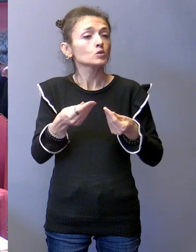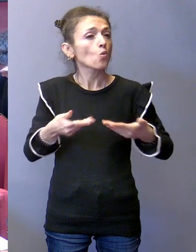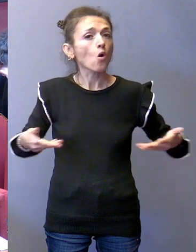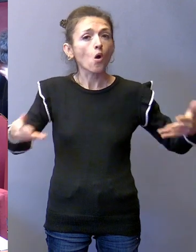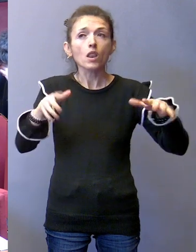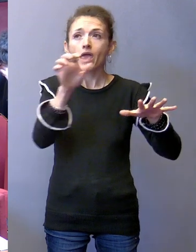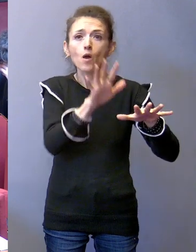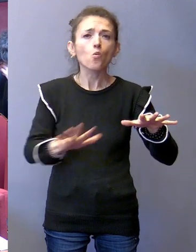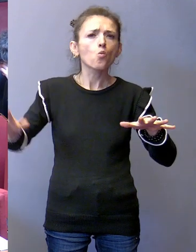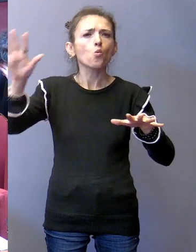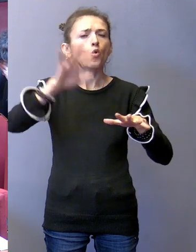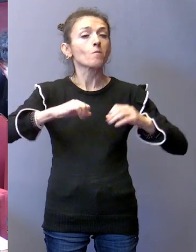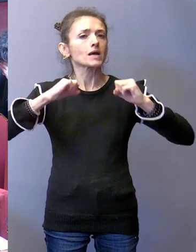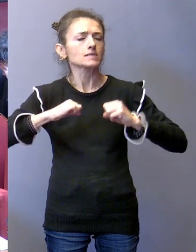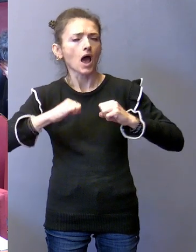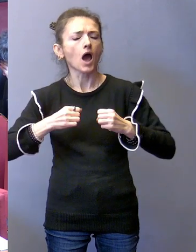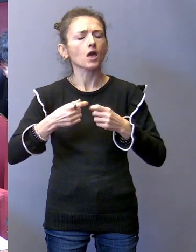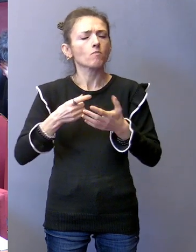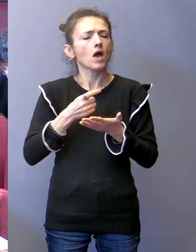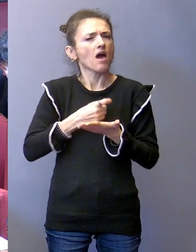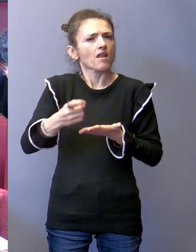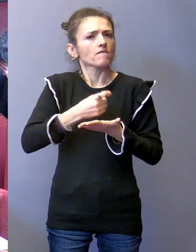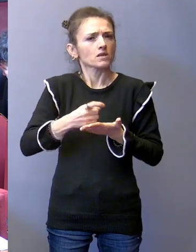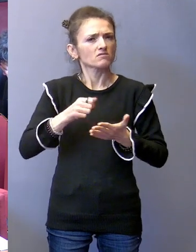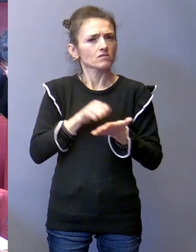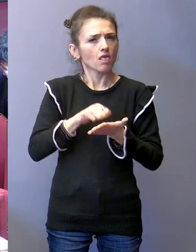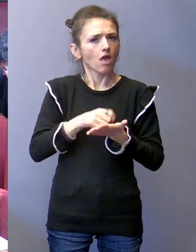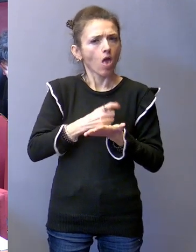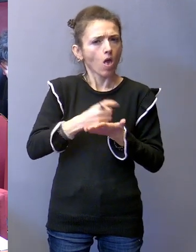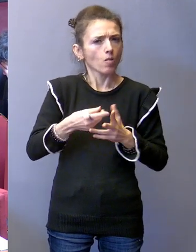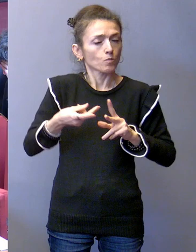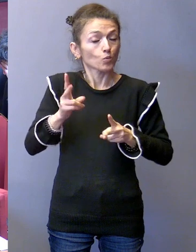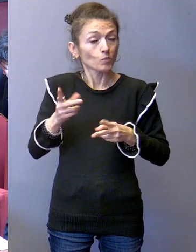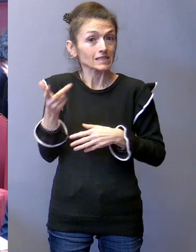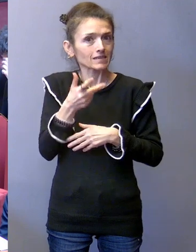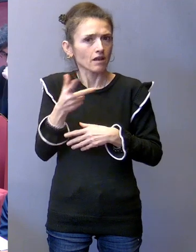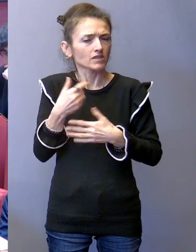siano sani e più resilienti e possono quindi continuare a offrire i loro servizi fondamentali